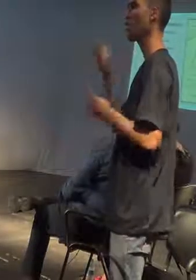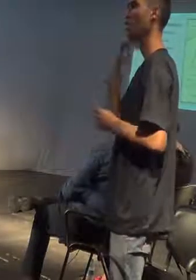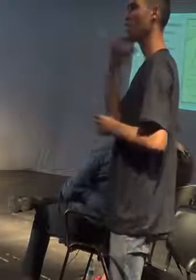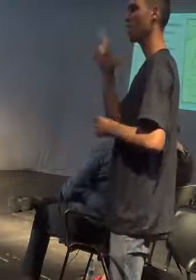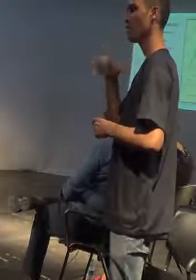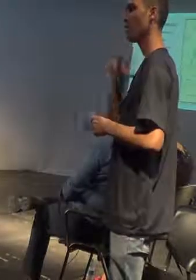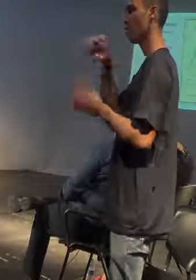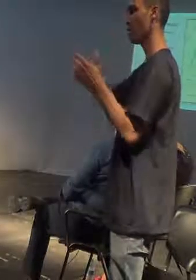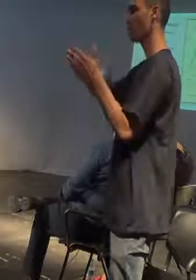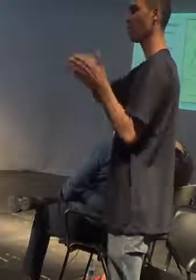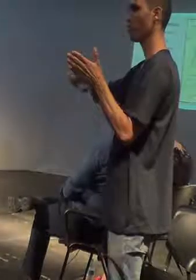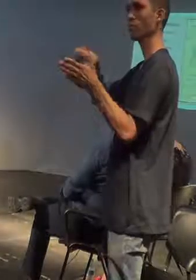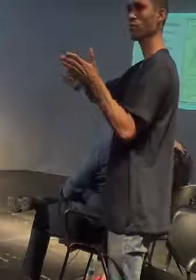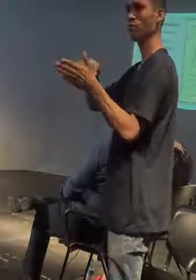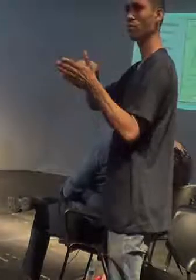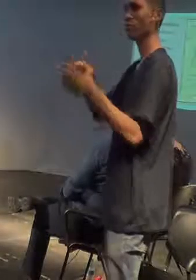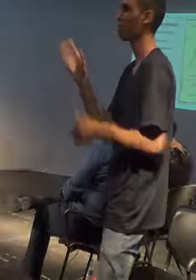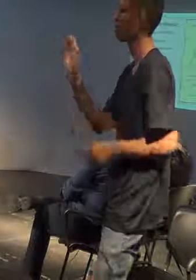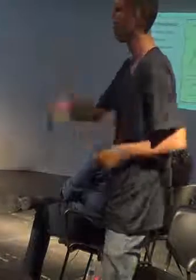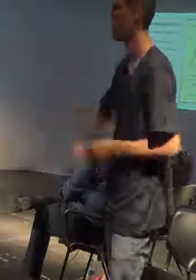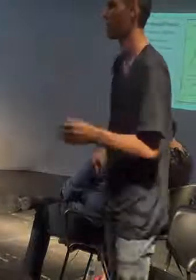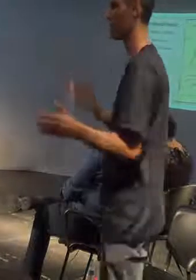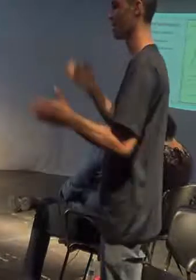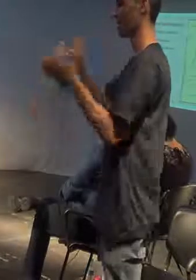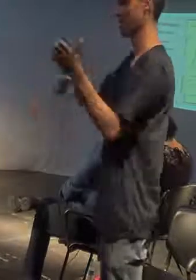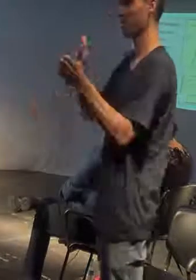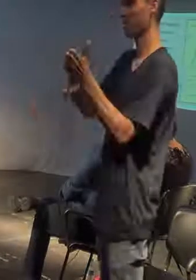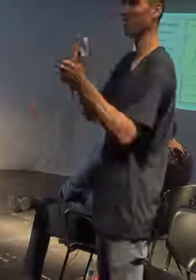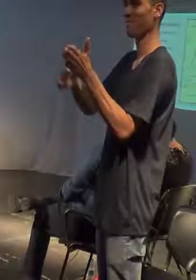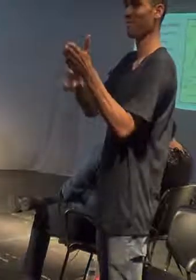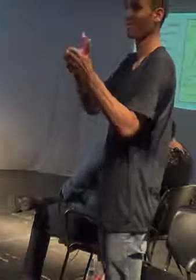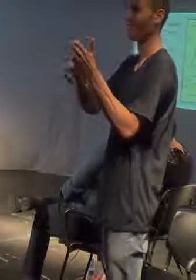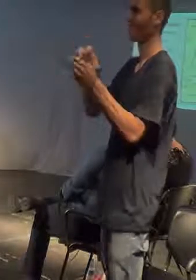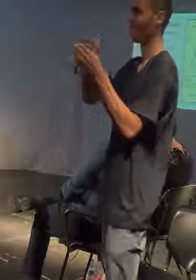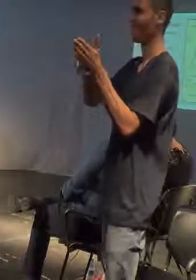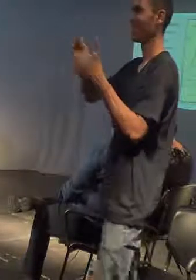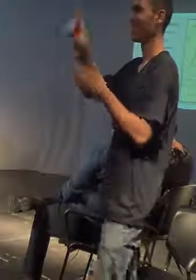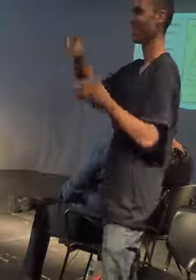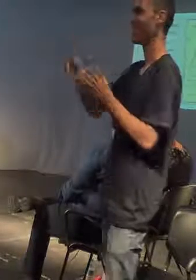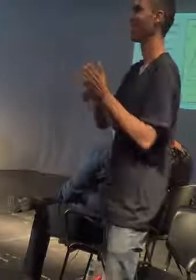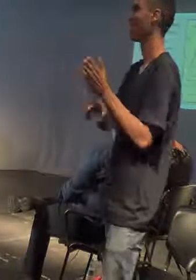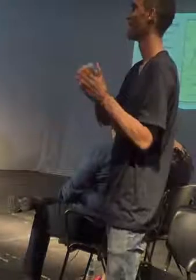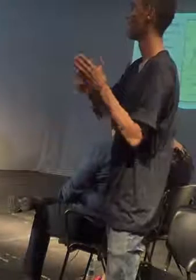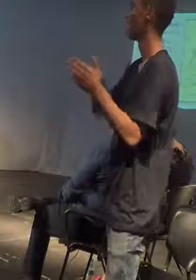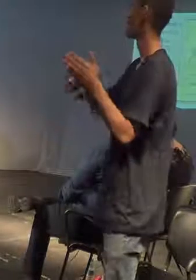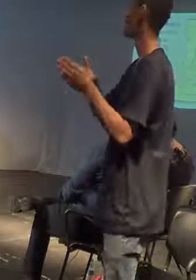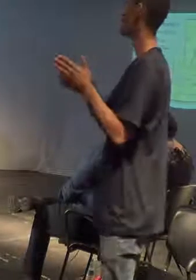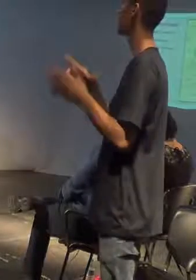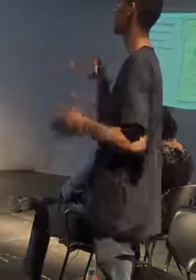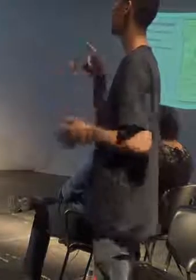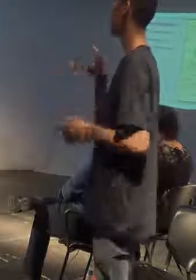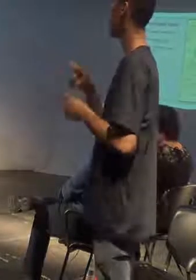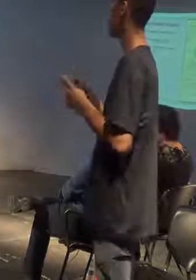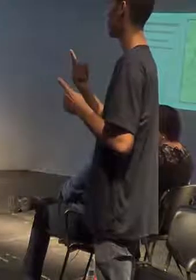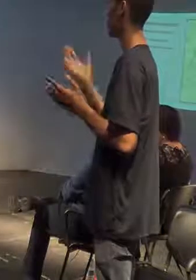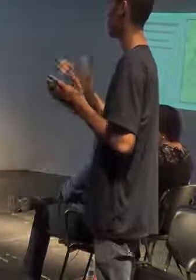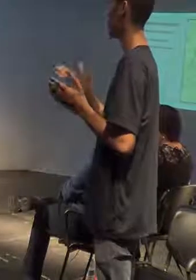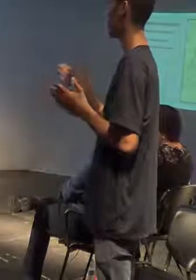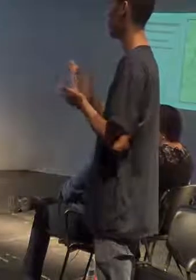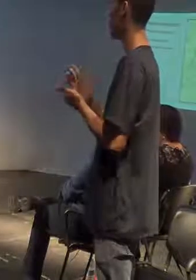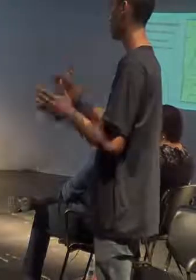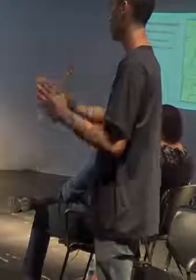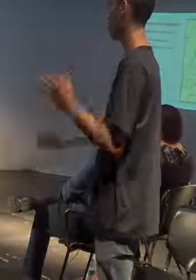o Almada todo, fazia a beirada do Almada, em Rio do Braço ela bifurcava para